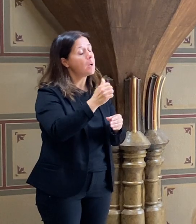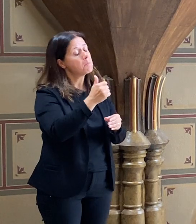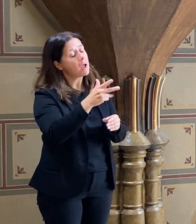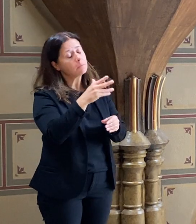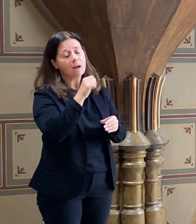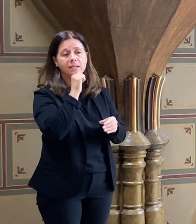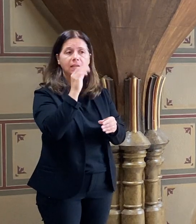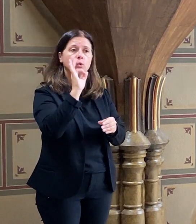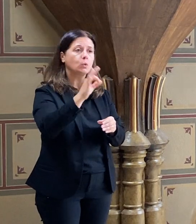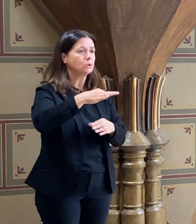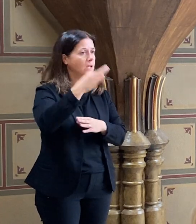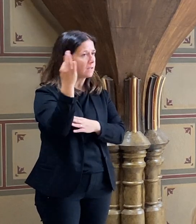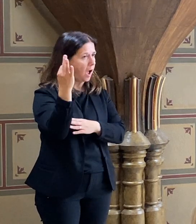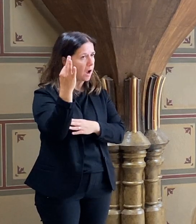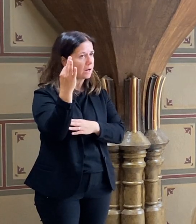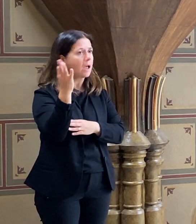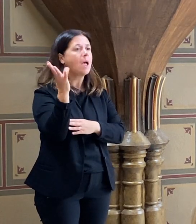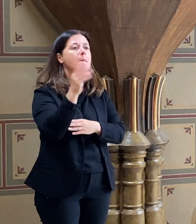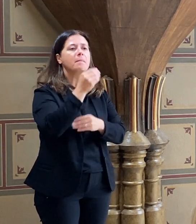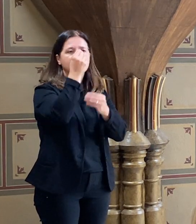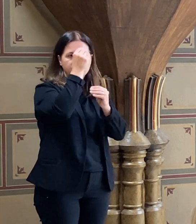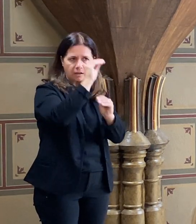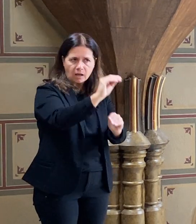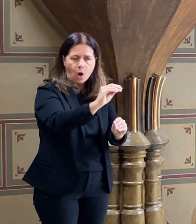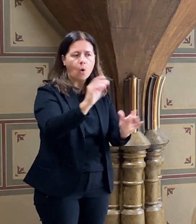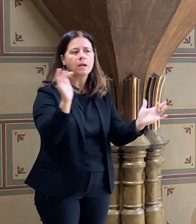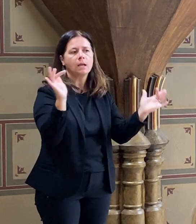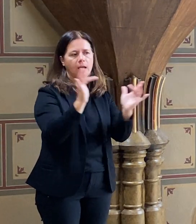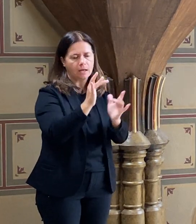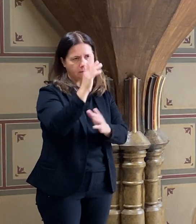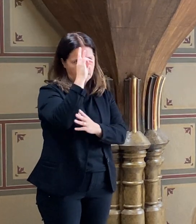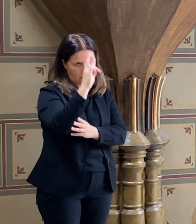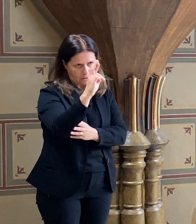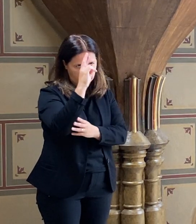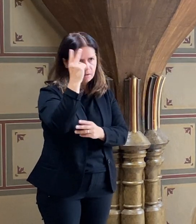Tagen, im Vertrauen und gegenseitigem Verstehen.